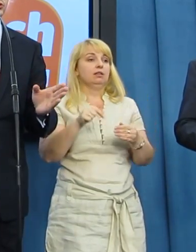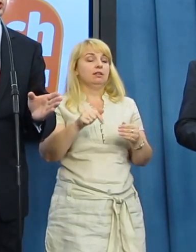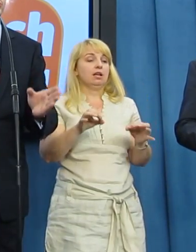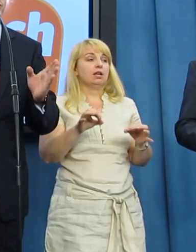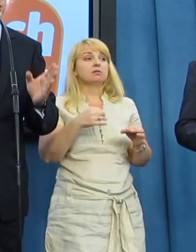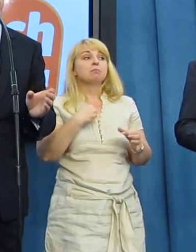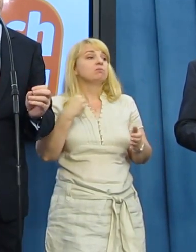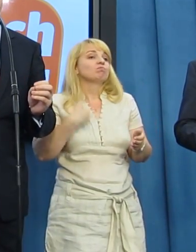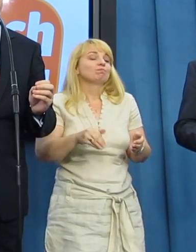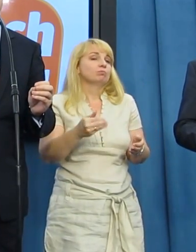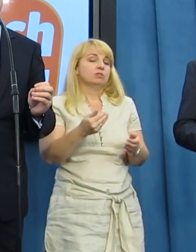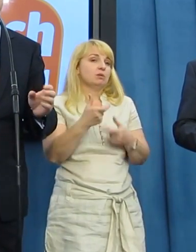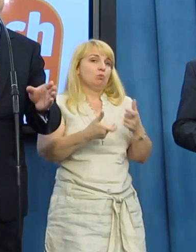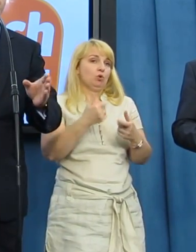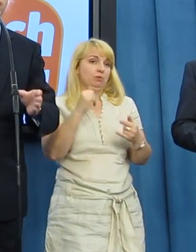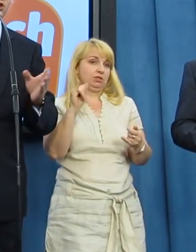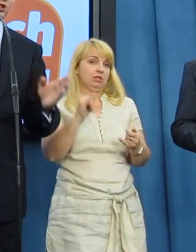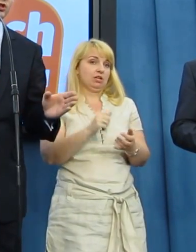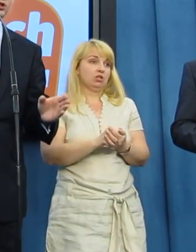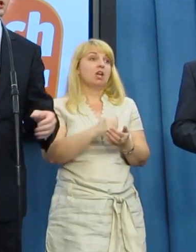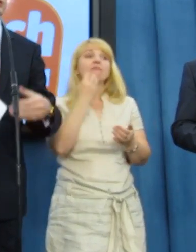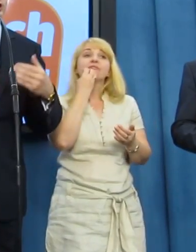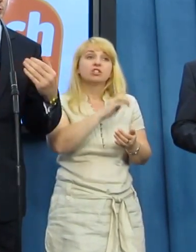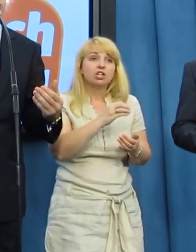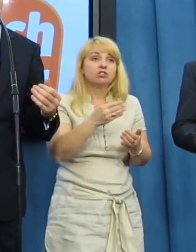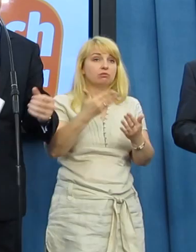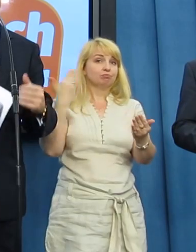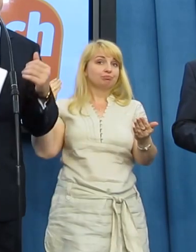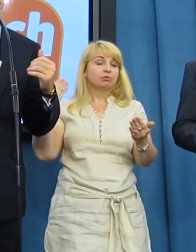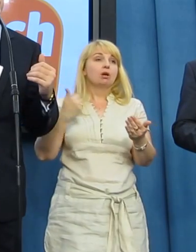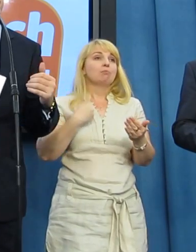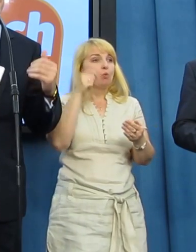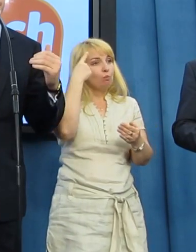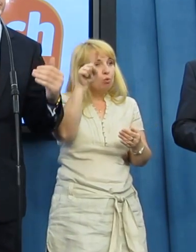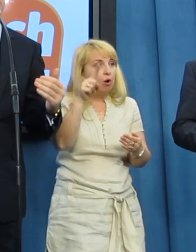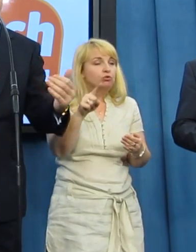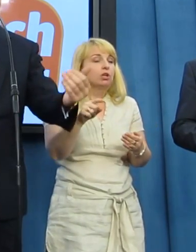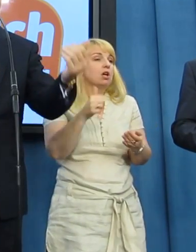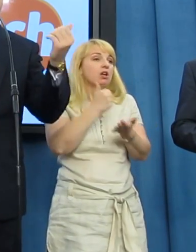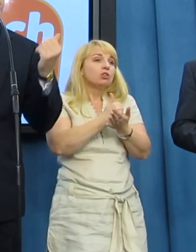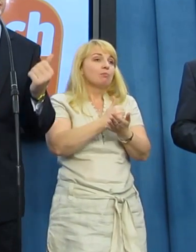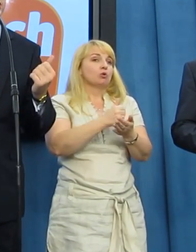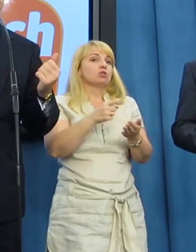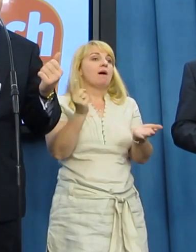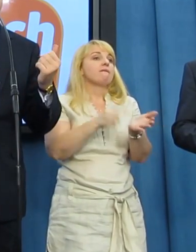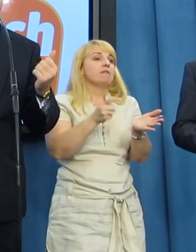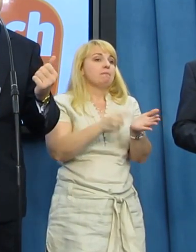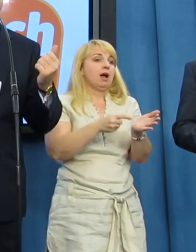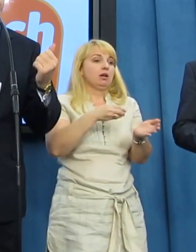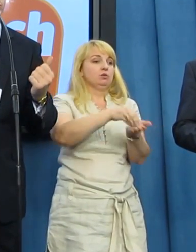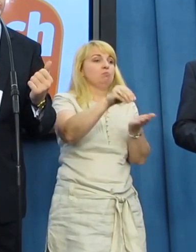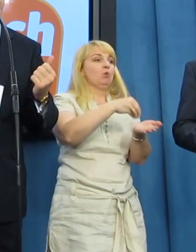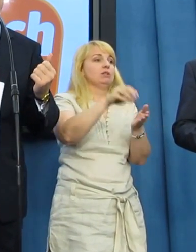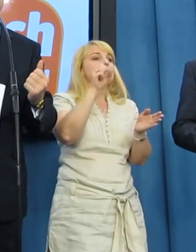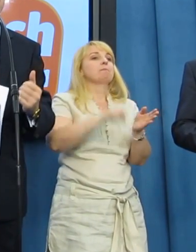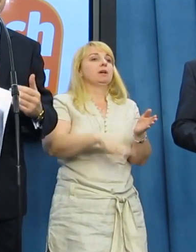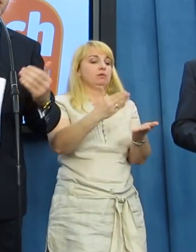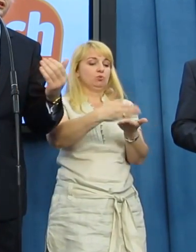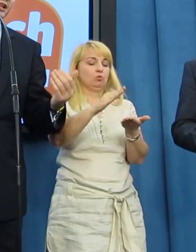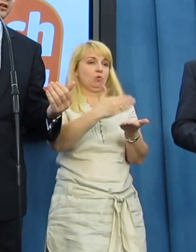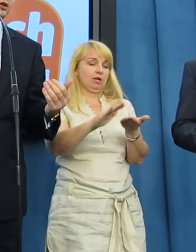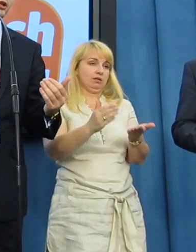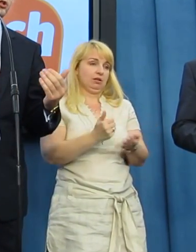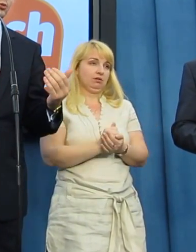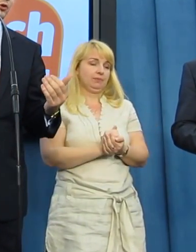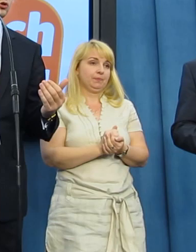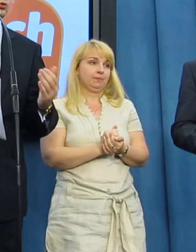rzeczywiście ci przedsiębiorcy powinni płacić te składki. Natomiast za okres wcześniejszy, no nie można na podstawie interpretacji, która miałaby działać wstecz i pochodziła z roku